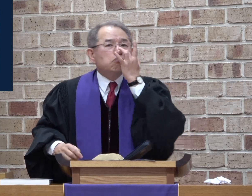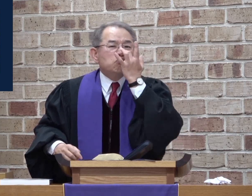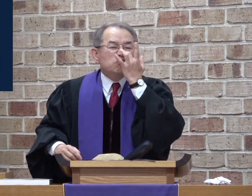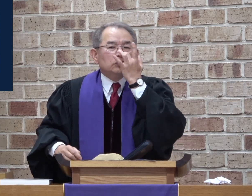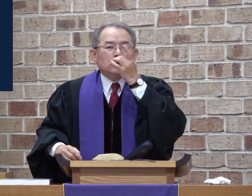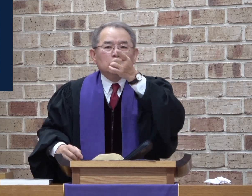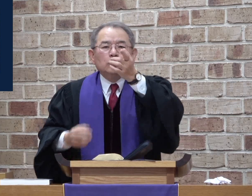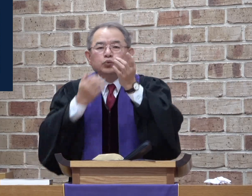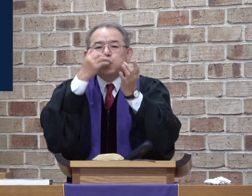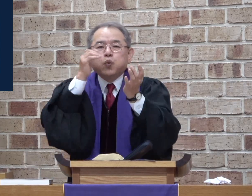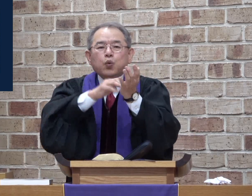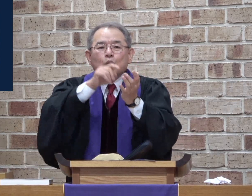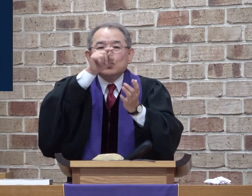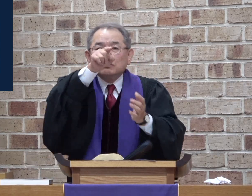이 돌을 세운 것입니다.